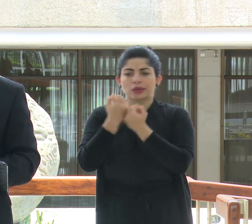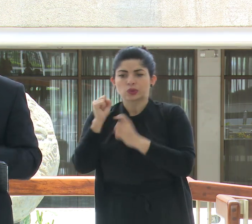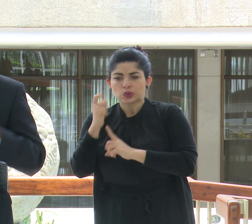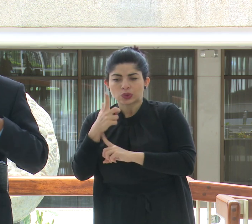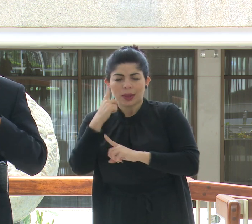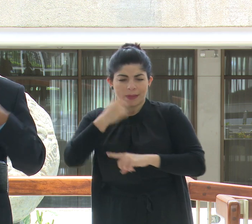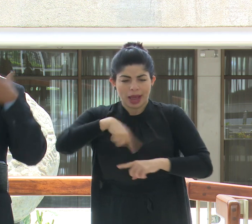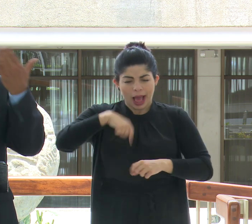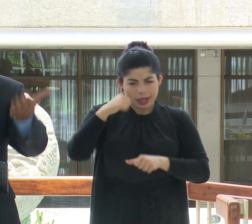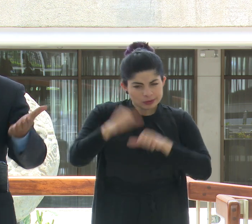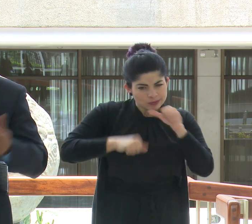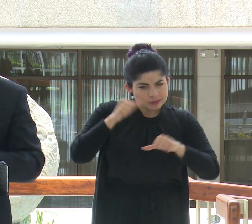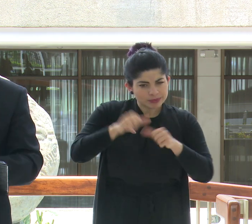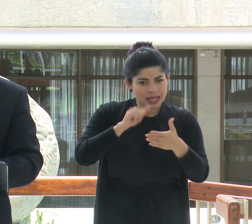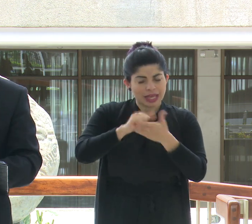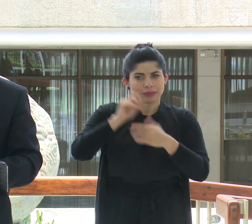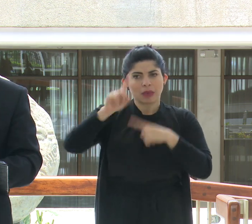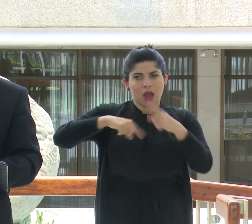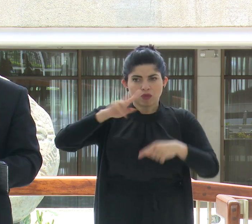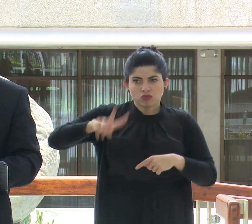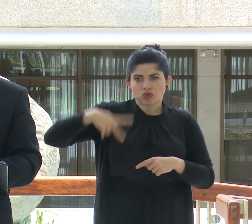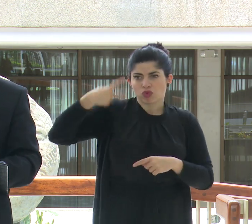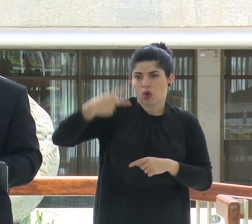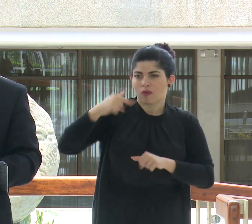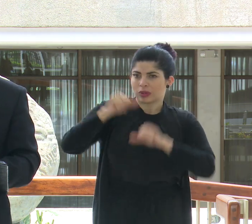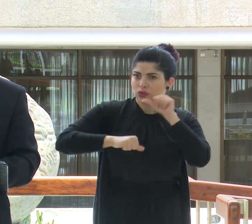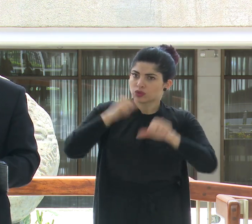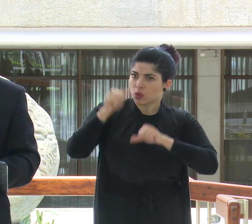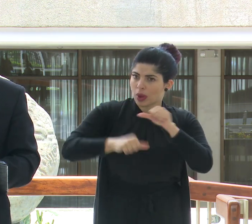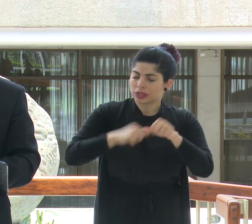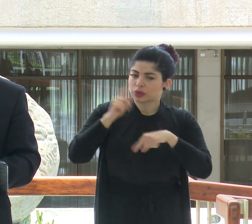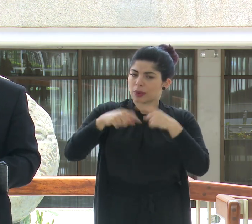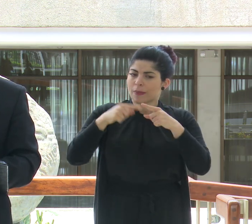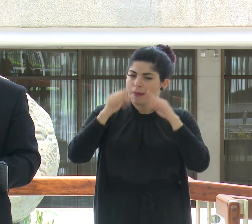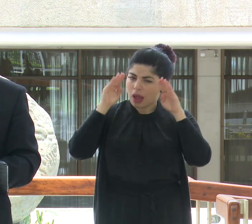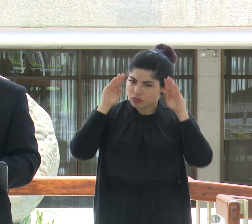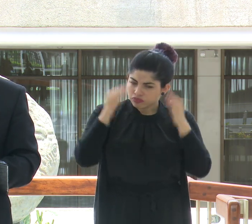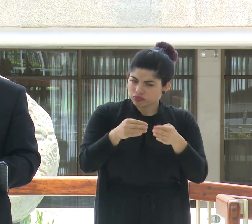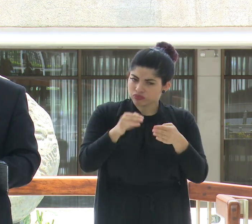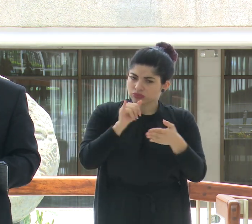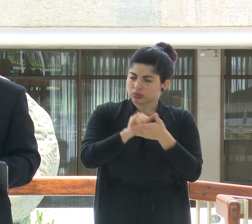en eso. Vamos a redoblar ese esfuerzo y vamos a concentrarnos